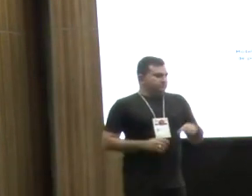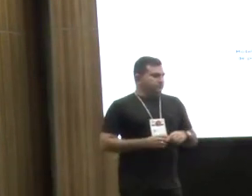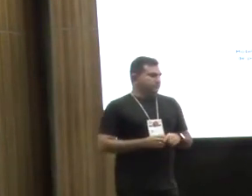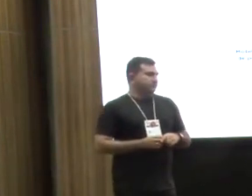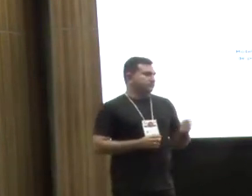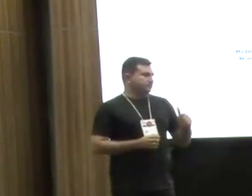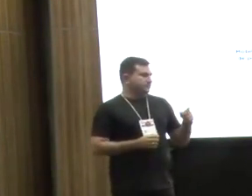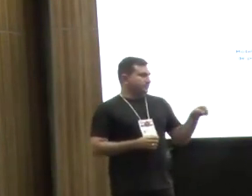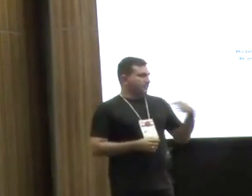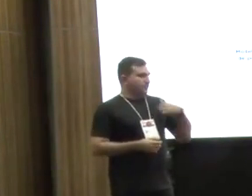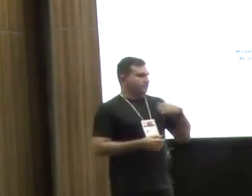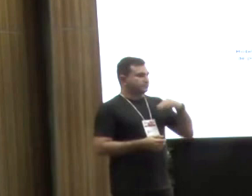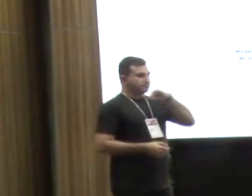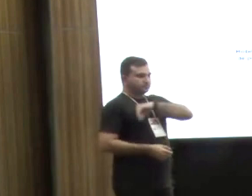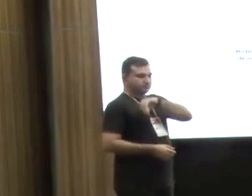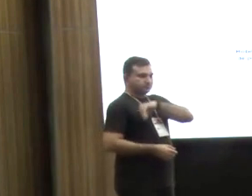pública.